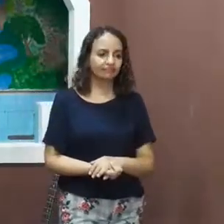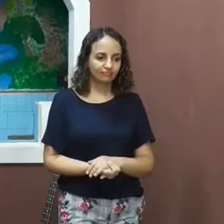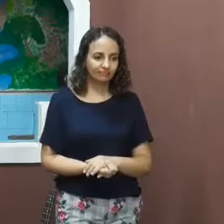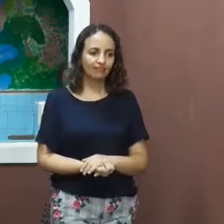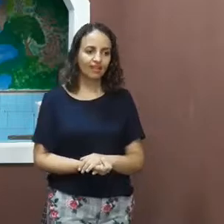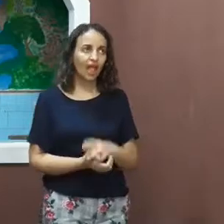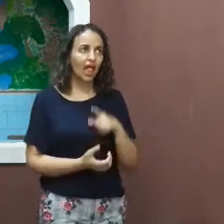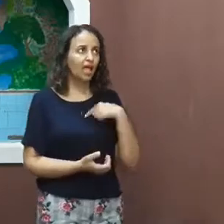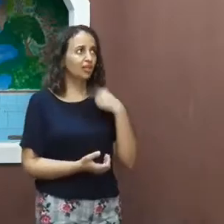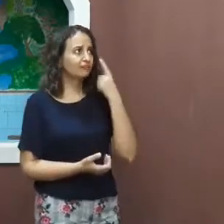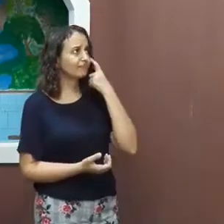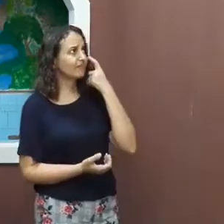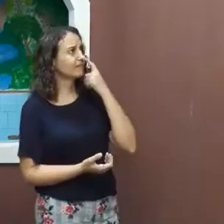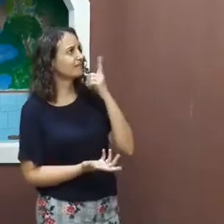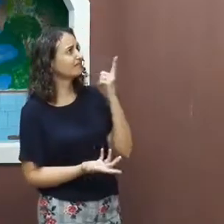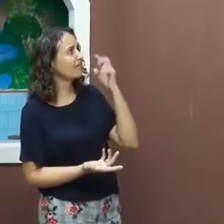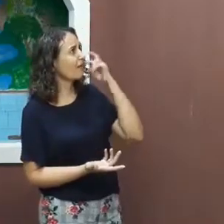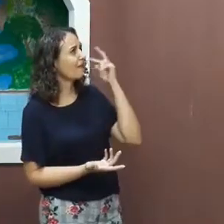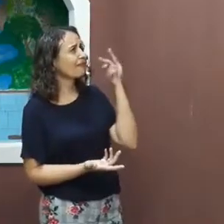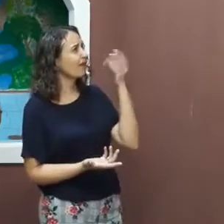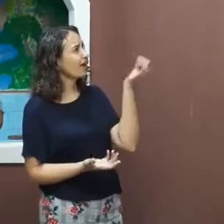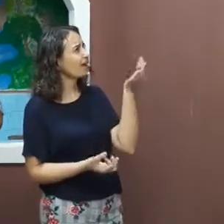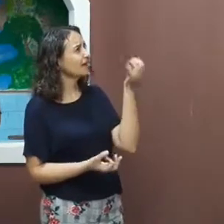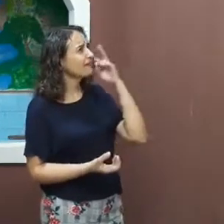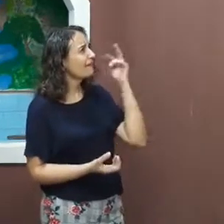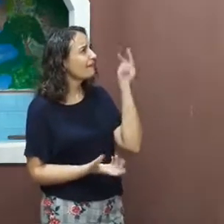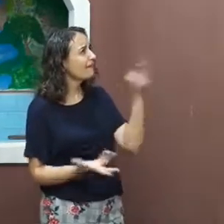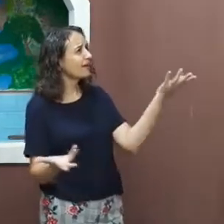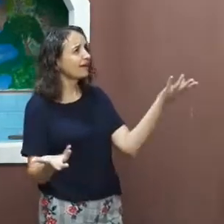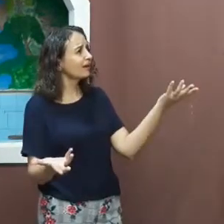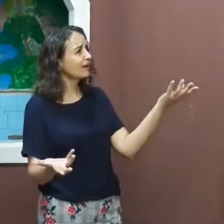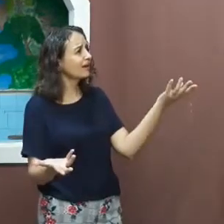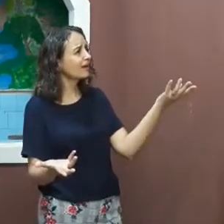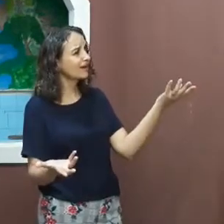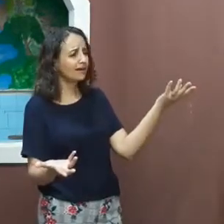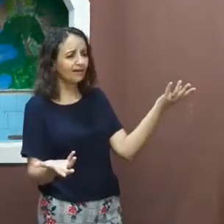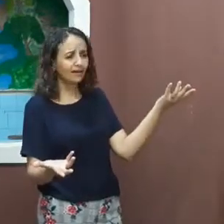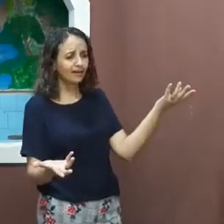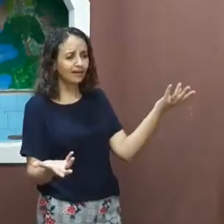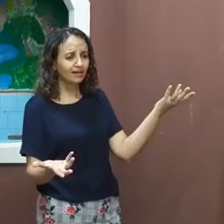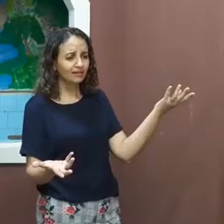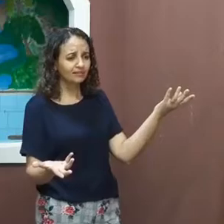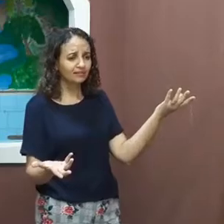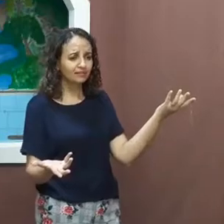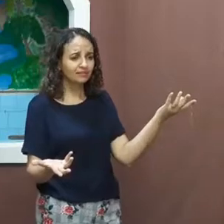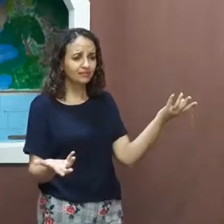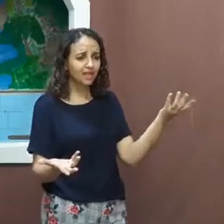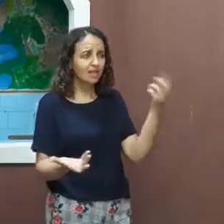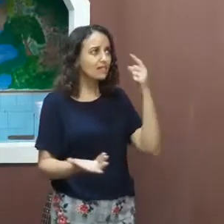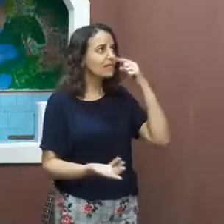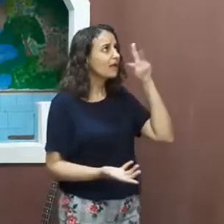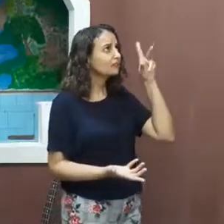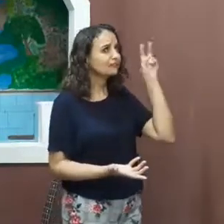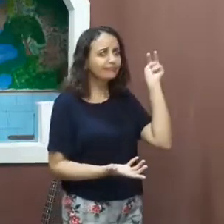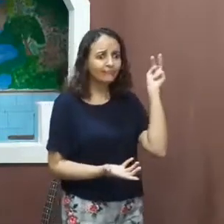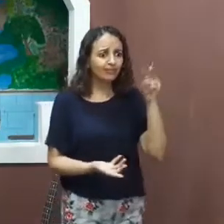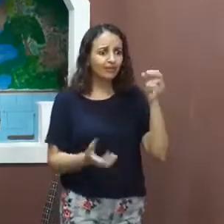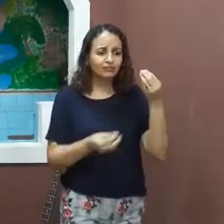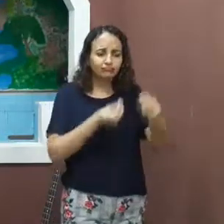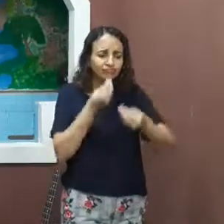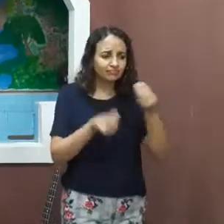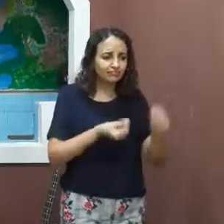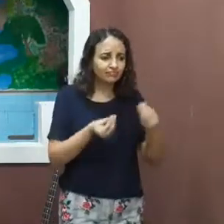olhando? Será que Deus, Ele não vê da sua morada situações como essa? Porque a